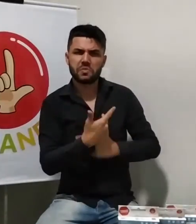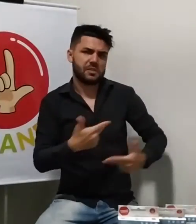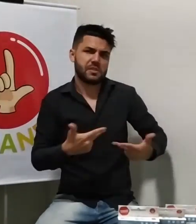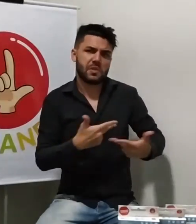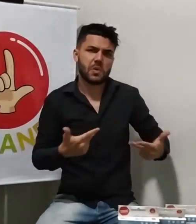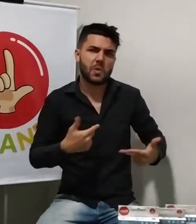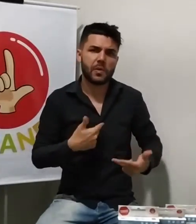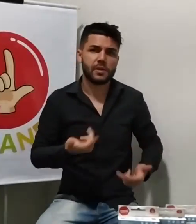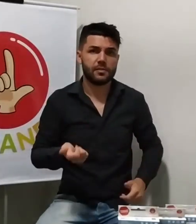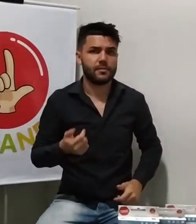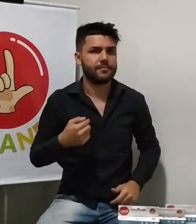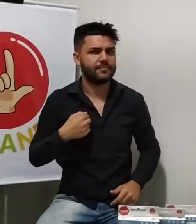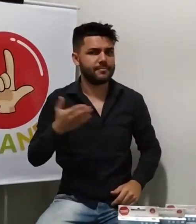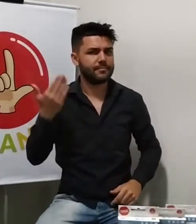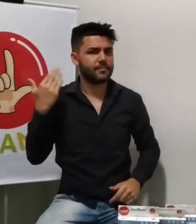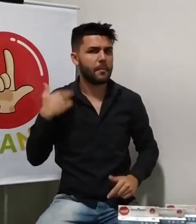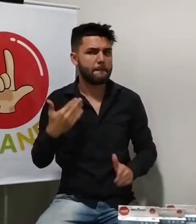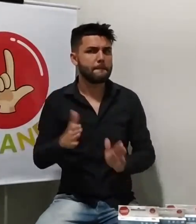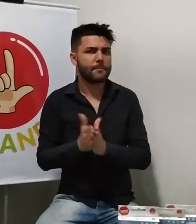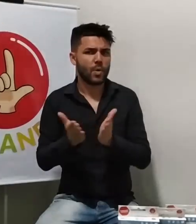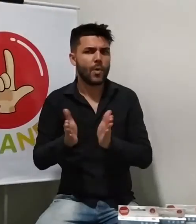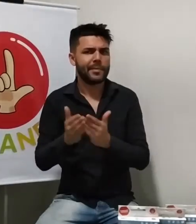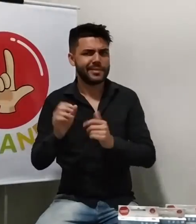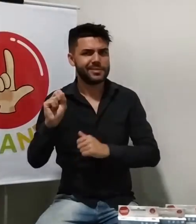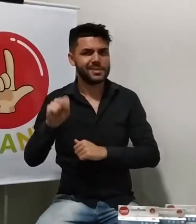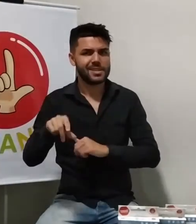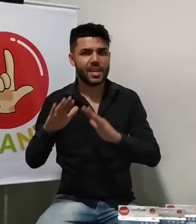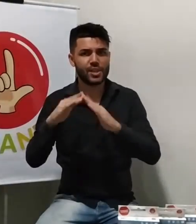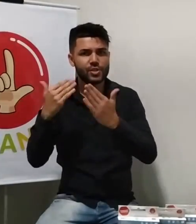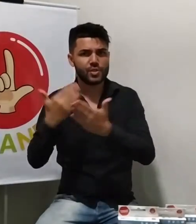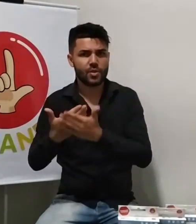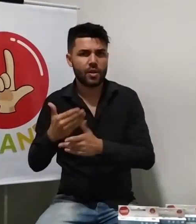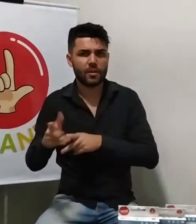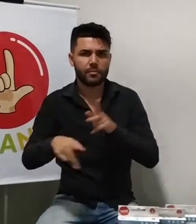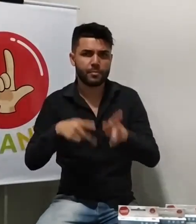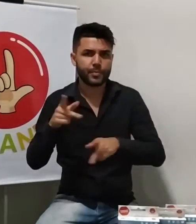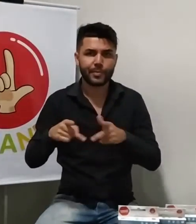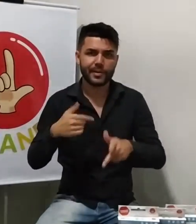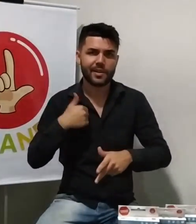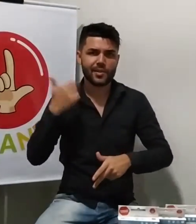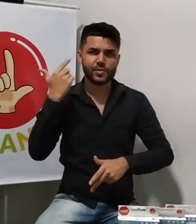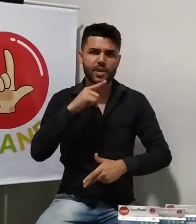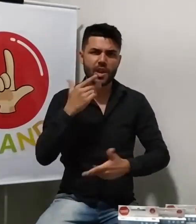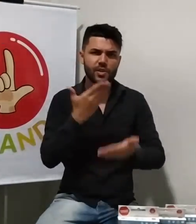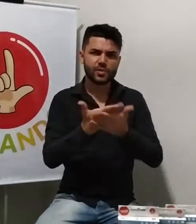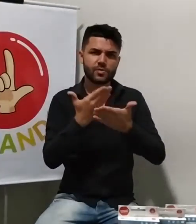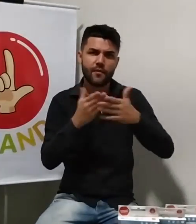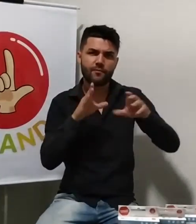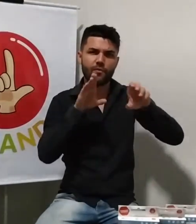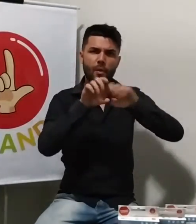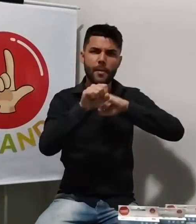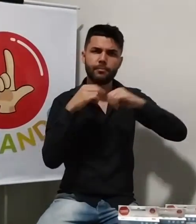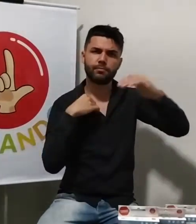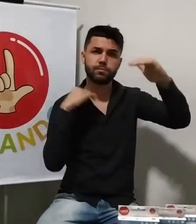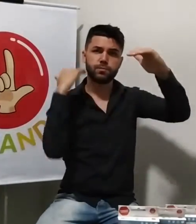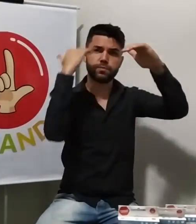inclusive eu era pobre e de escola pública, mas consegui estudar, consegui batalhar para chegar lá. A grande questão é a